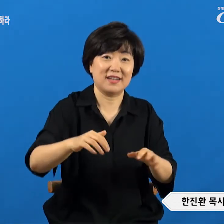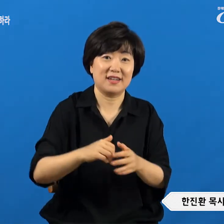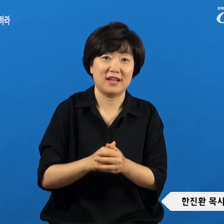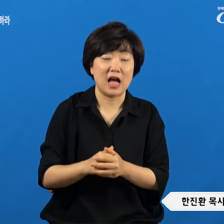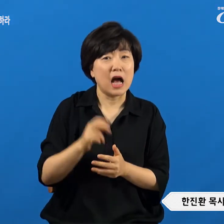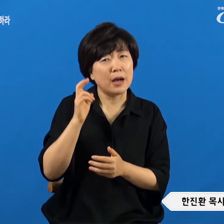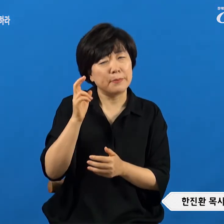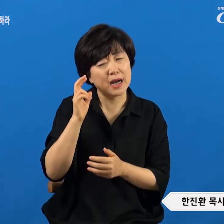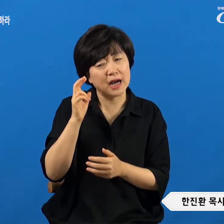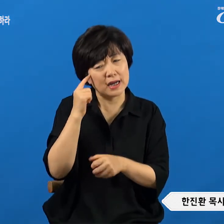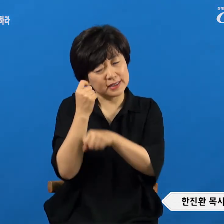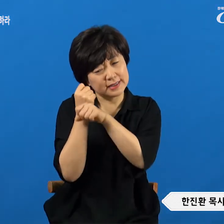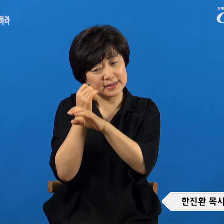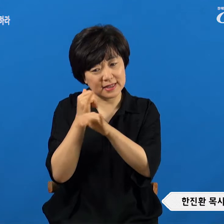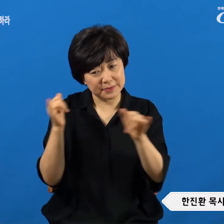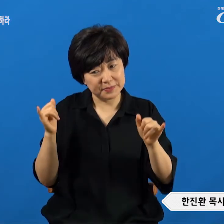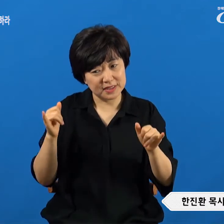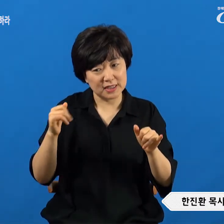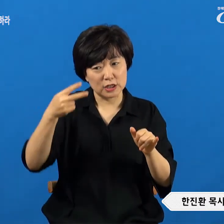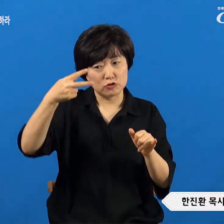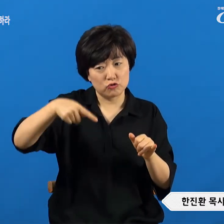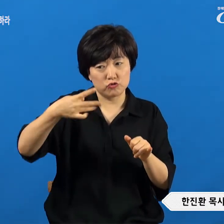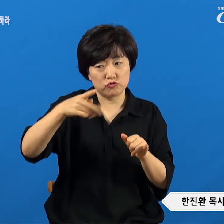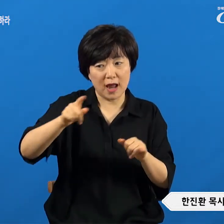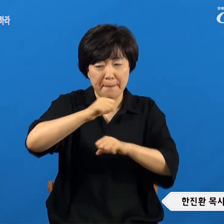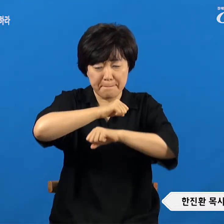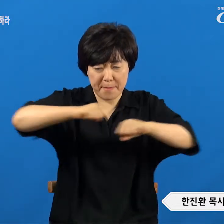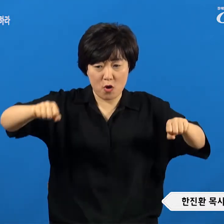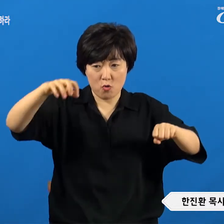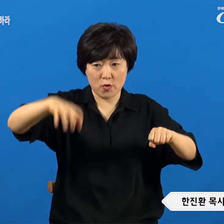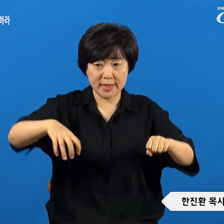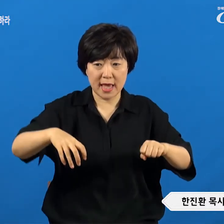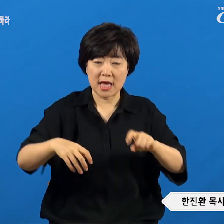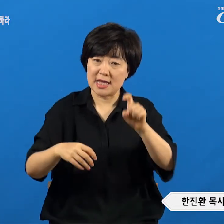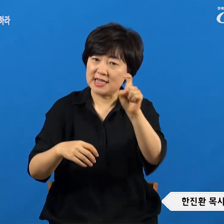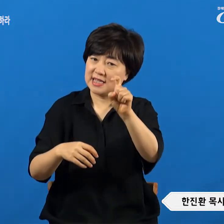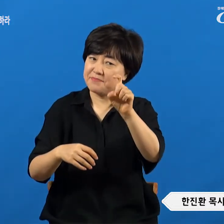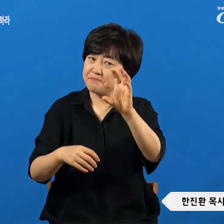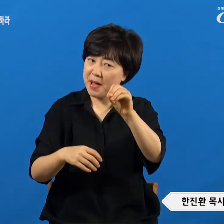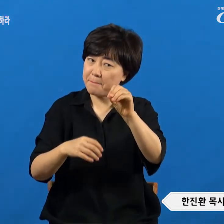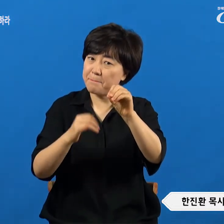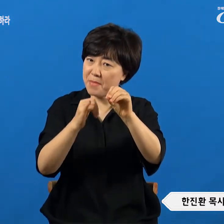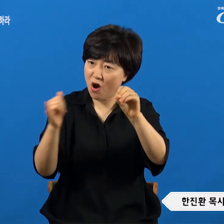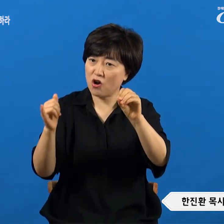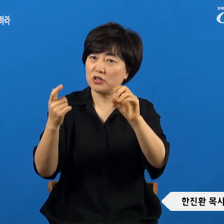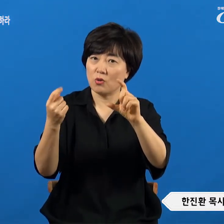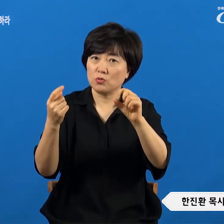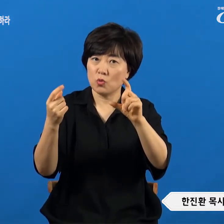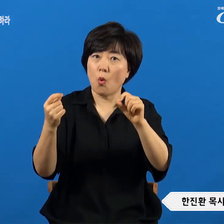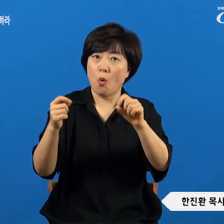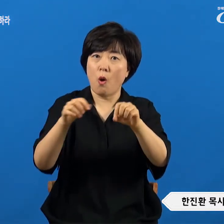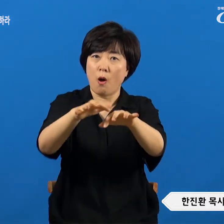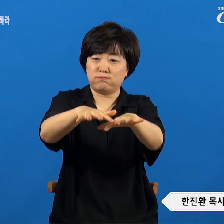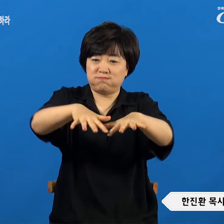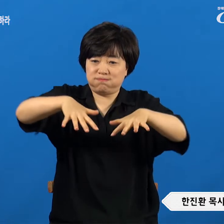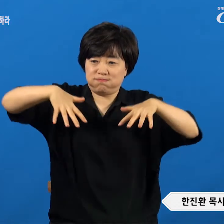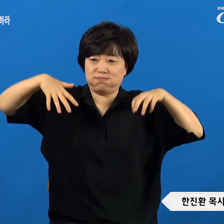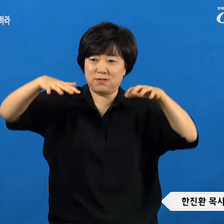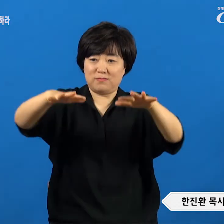그날 두라 평원에 줄잡아 10만 명은 운집했을 것이다, 그렇게 추측을 합니다.